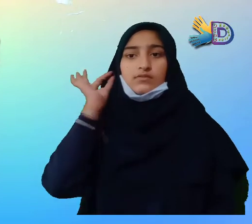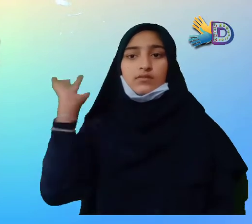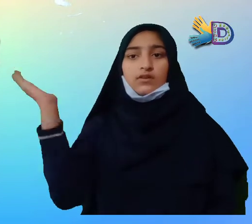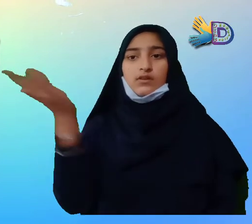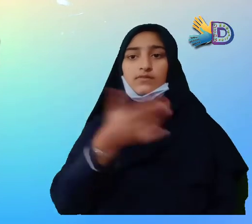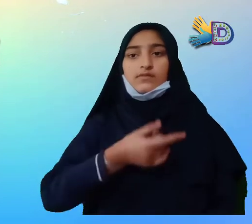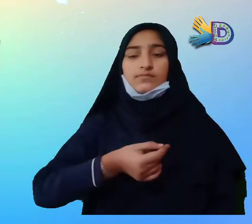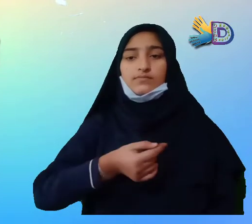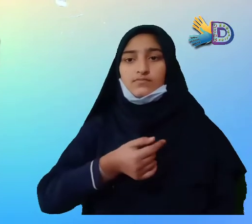अशरफियाँ,